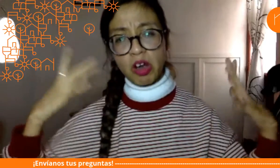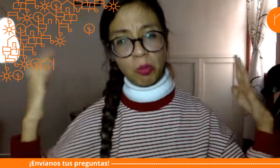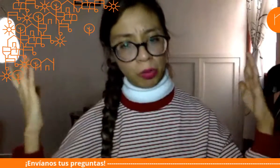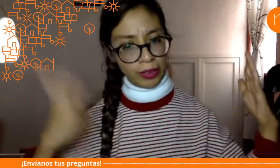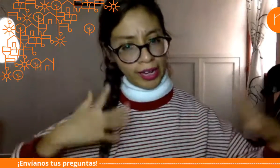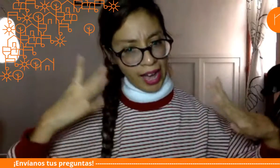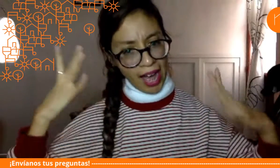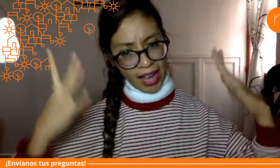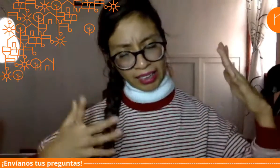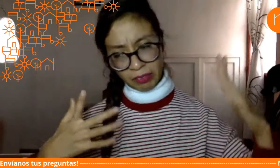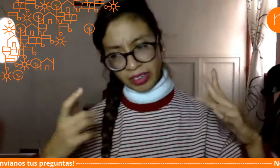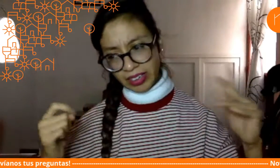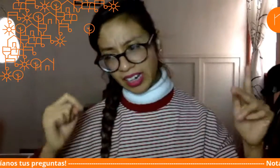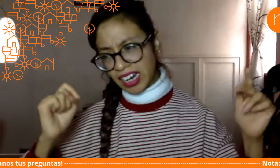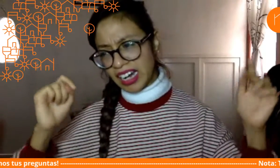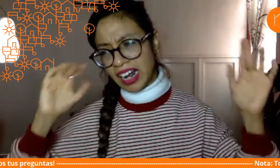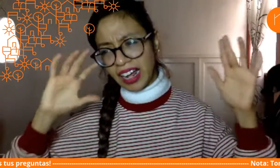como de la hada madrina,